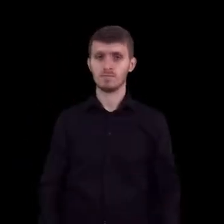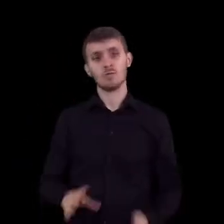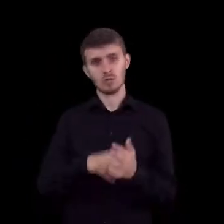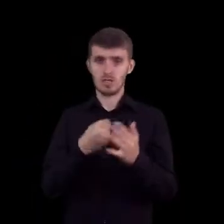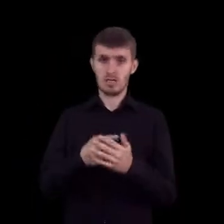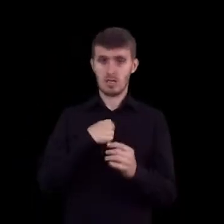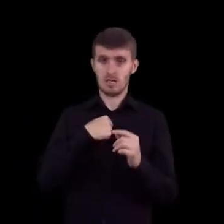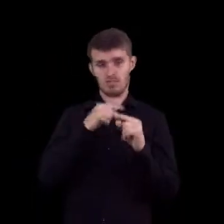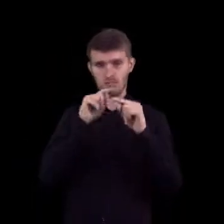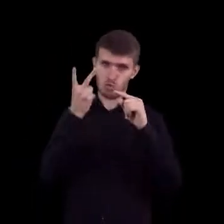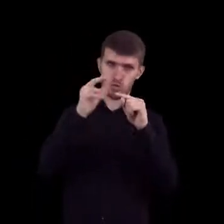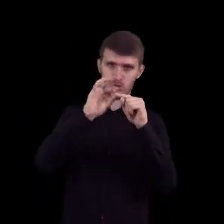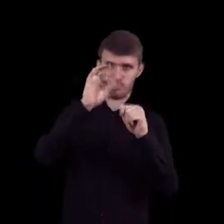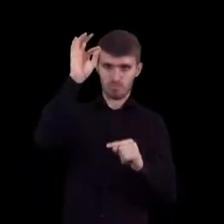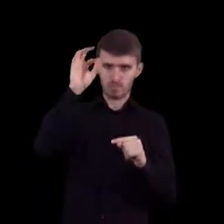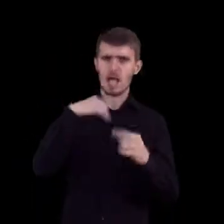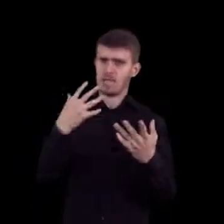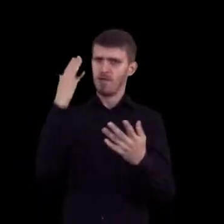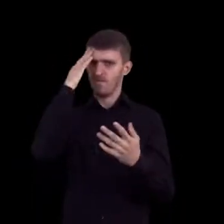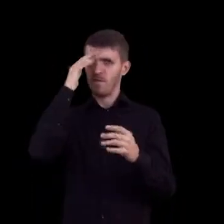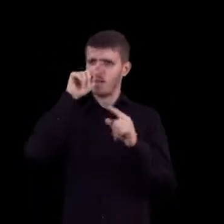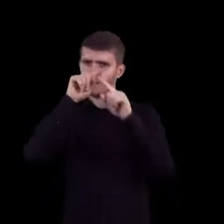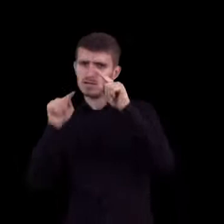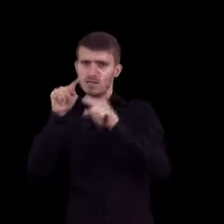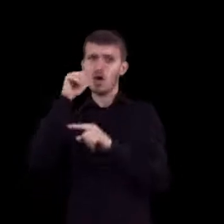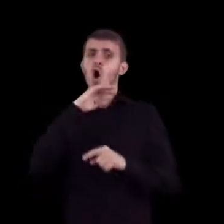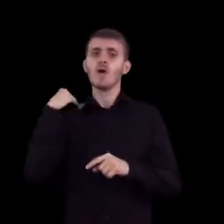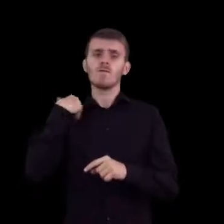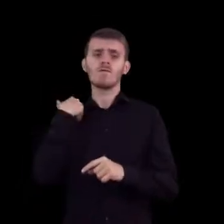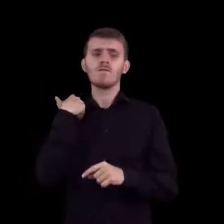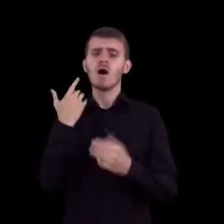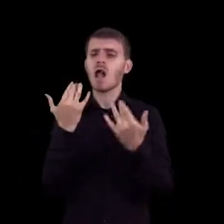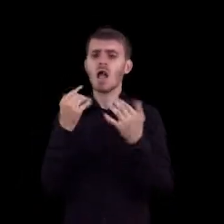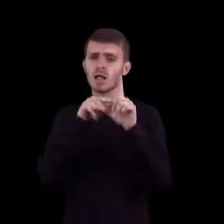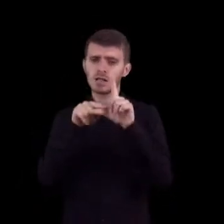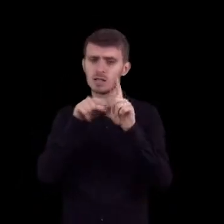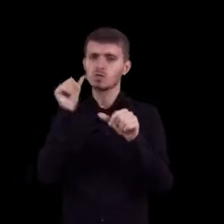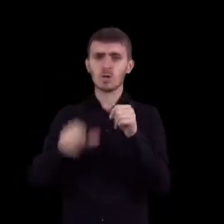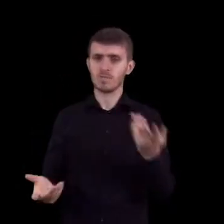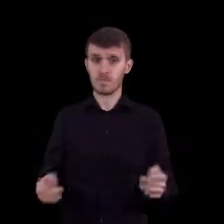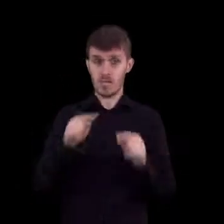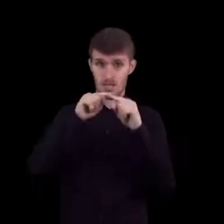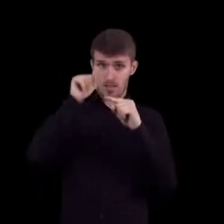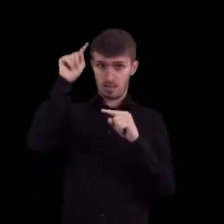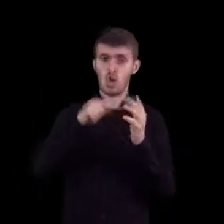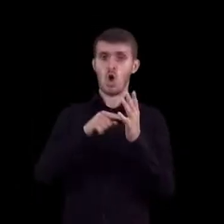ramię i chcę wiedzieć, ile stopni miałby ten kąt.